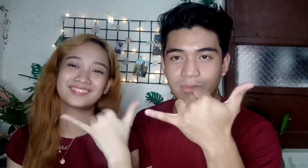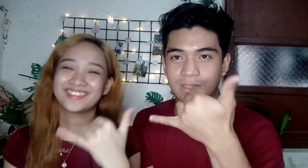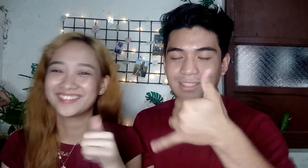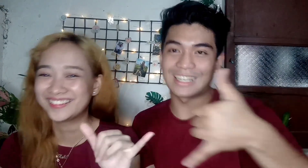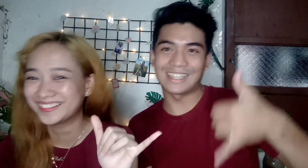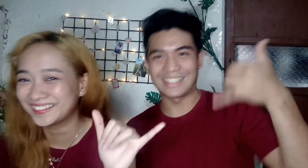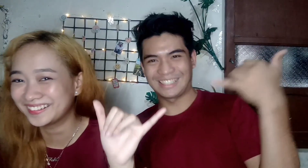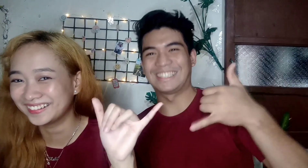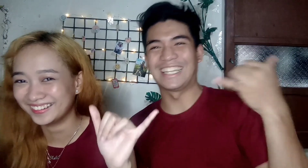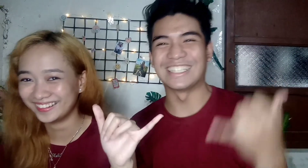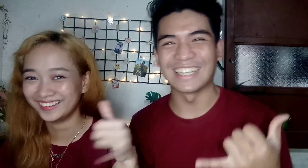payaman kay